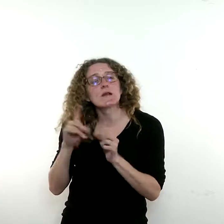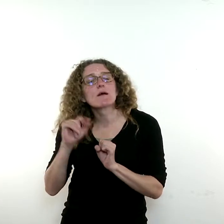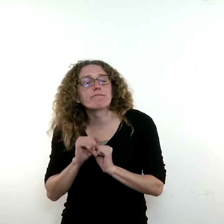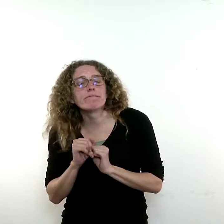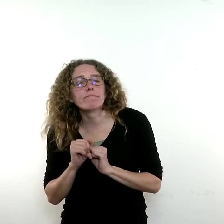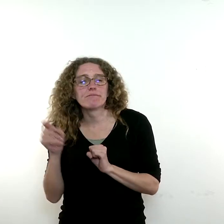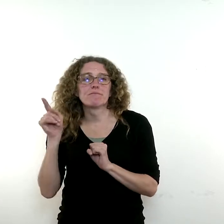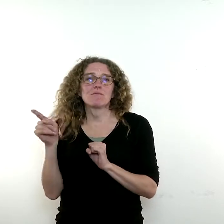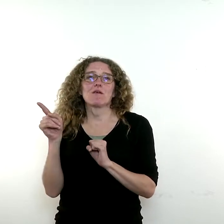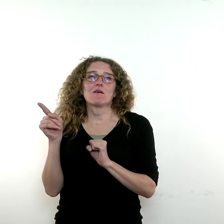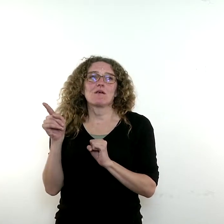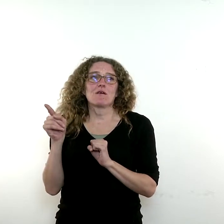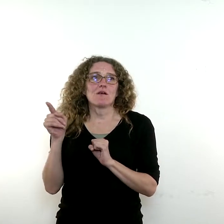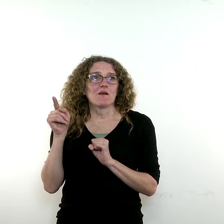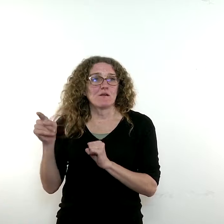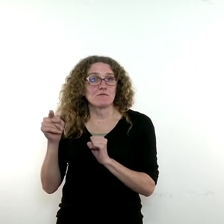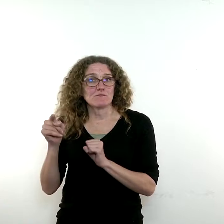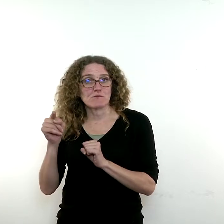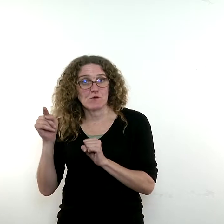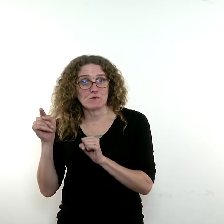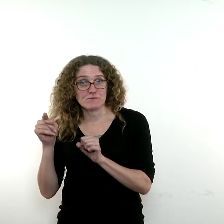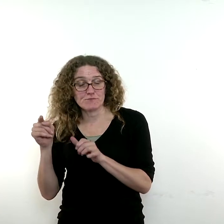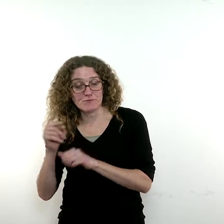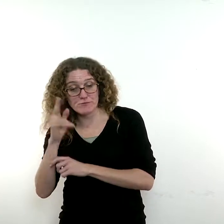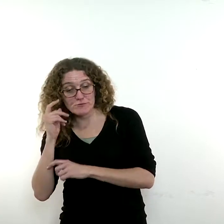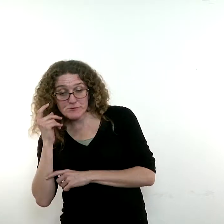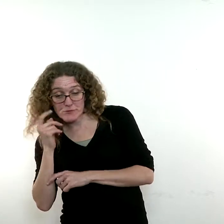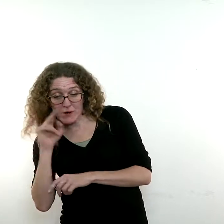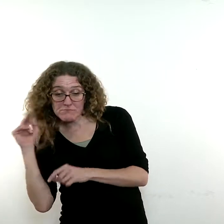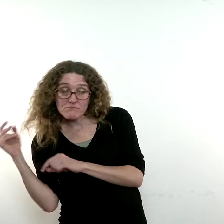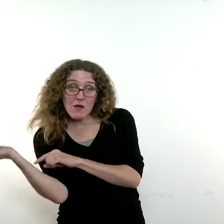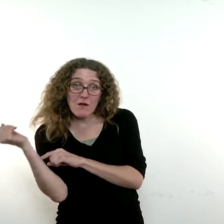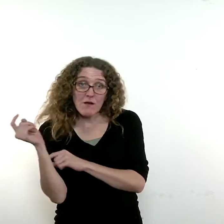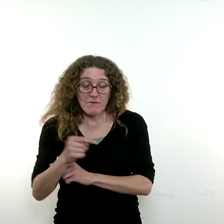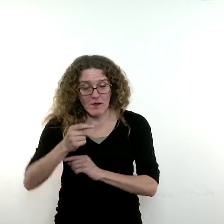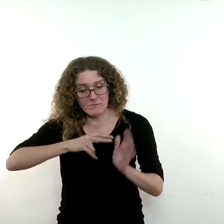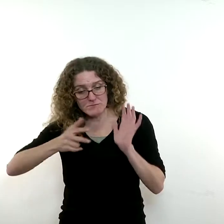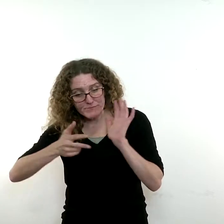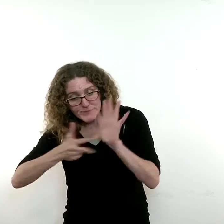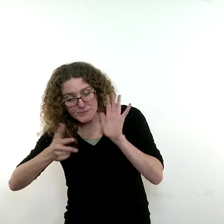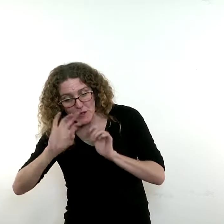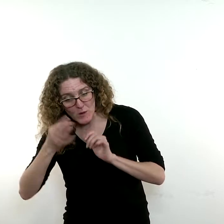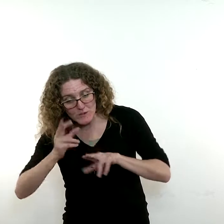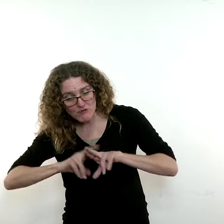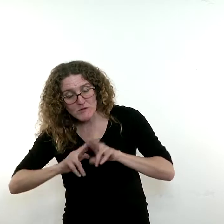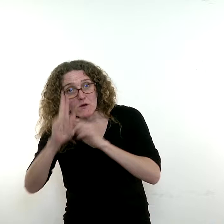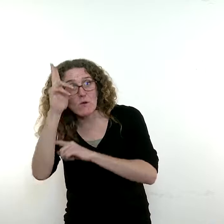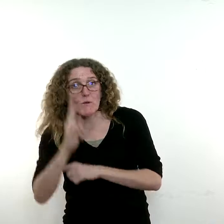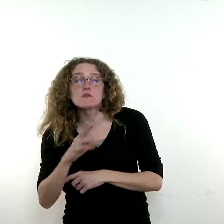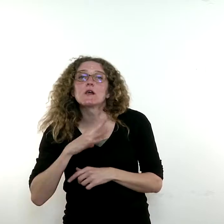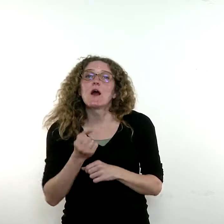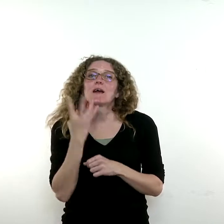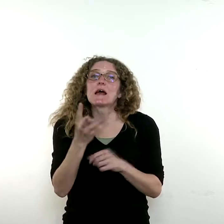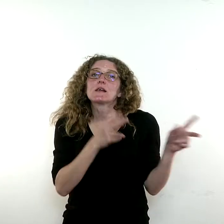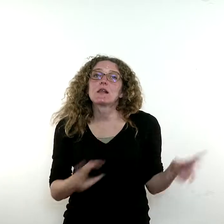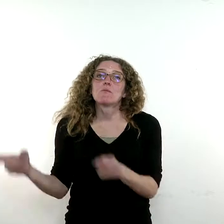a déterminé que le chantier était engagé. Il y a 4 étapes, dont nous avons déjà le label 2, et nous obtiendrons le